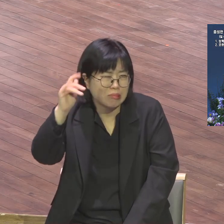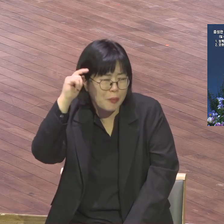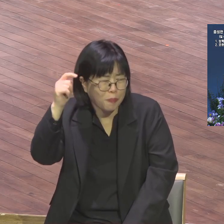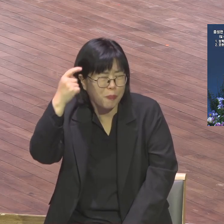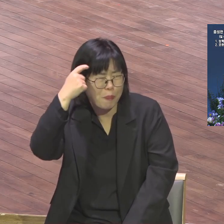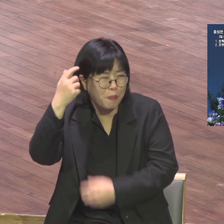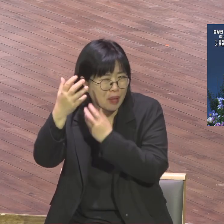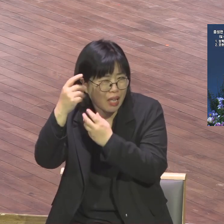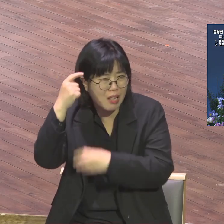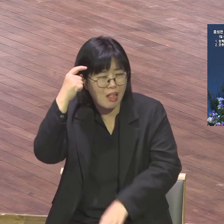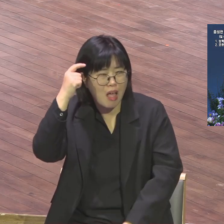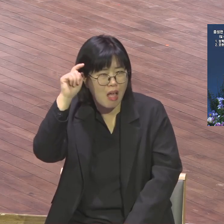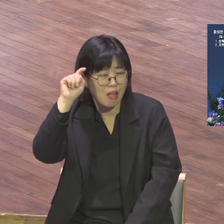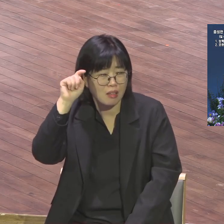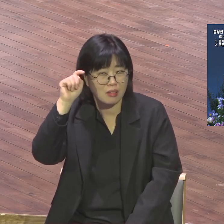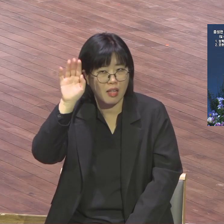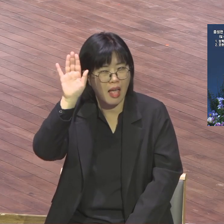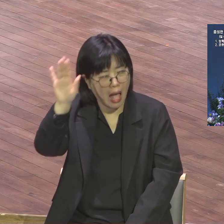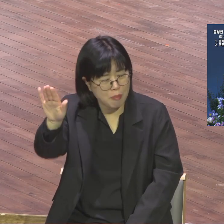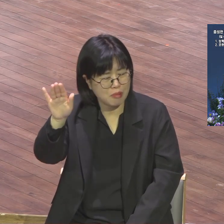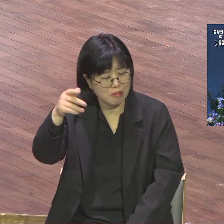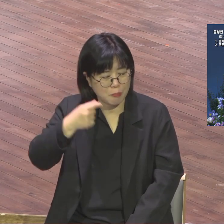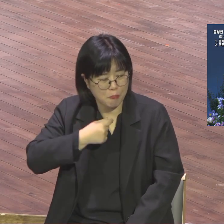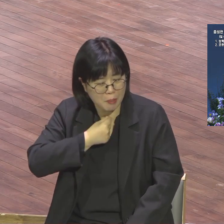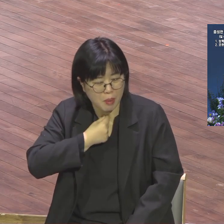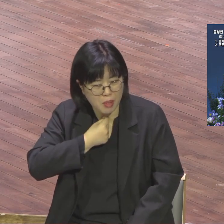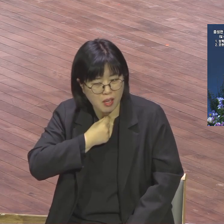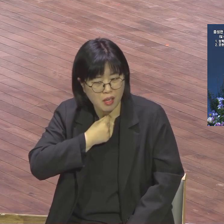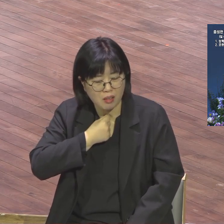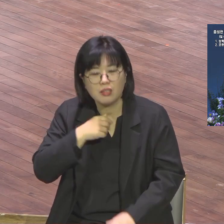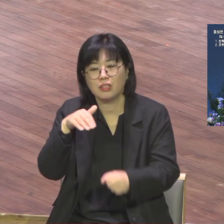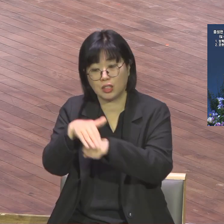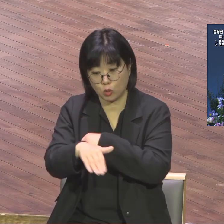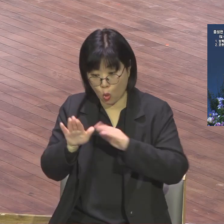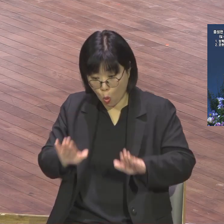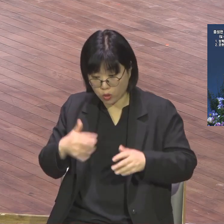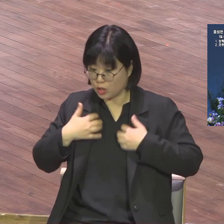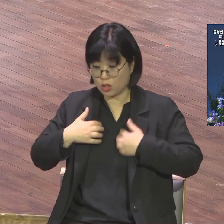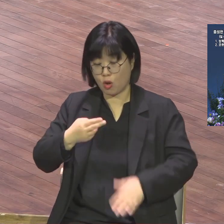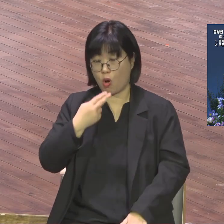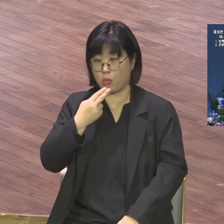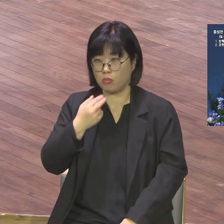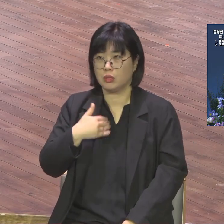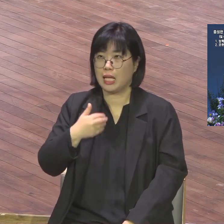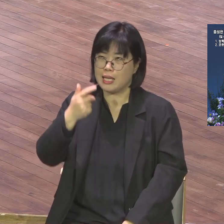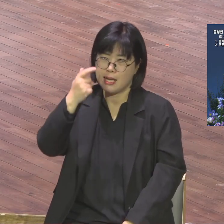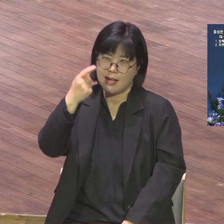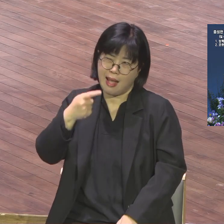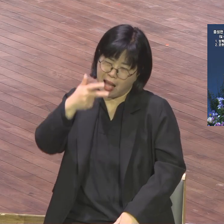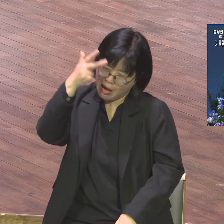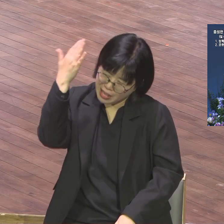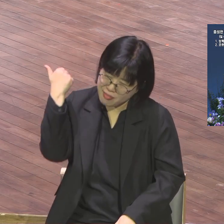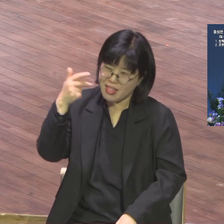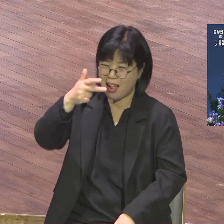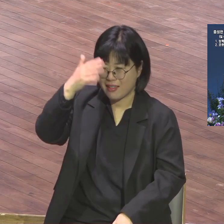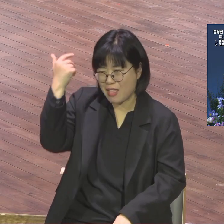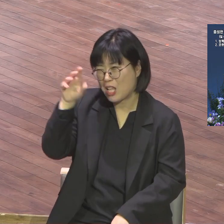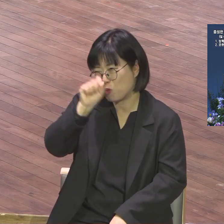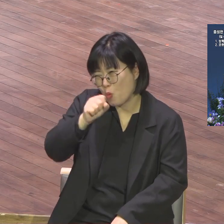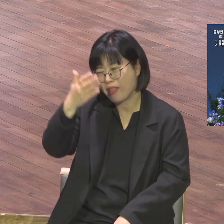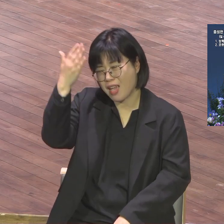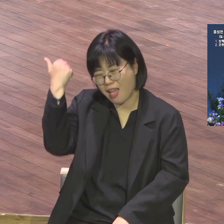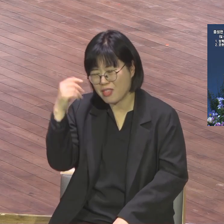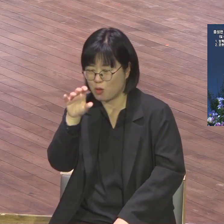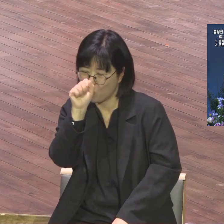과거에 잡혀있어요. 왕년에 잡혀있어요. 구름 잡는 미래에 잡혀있어요. 지금 이 순간을